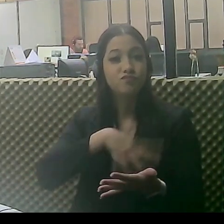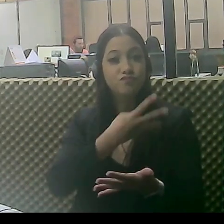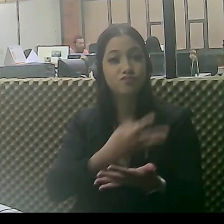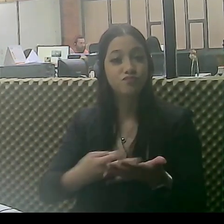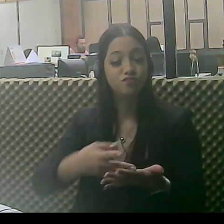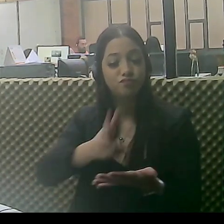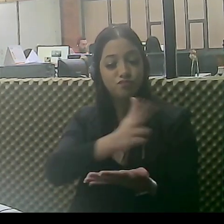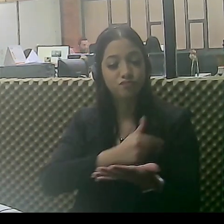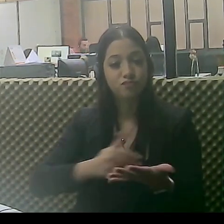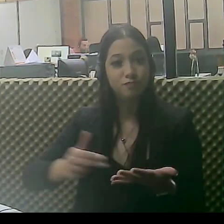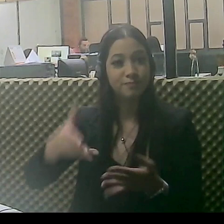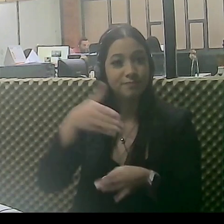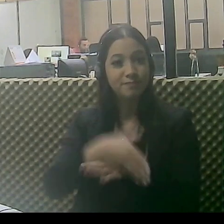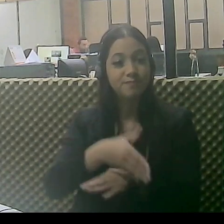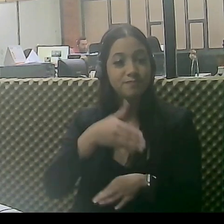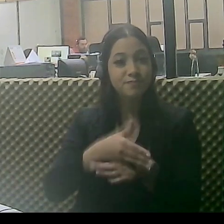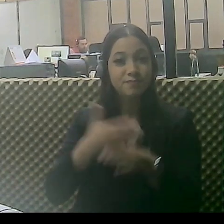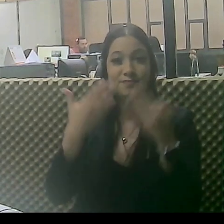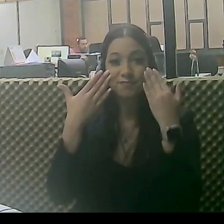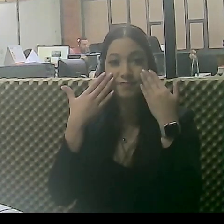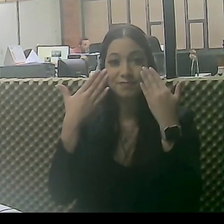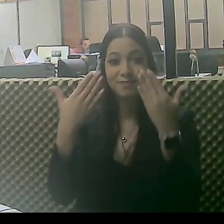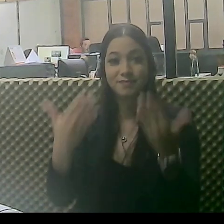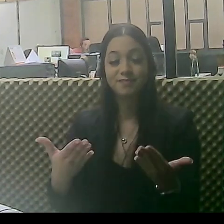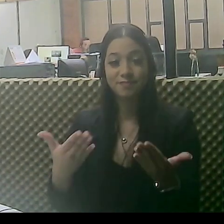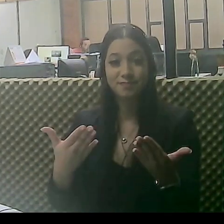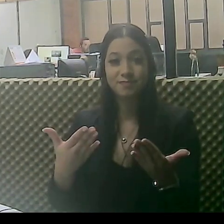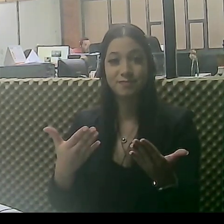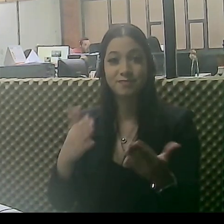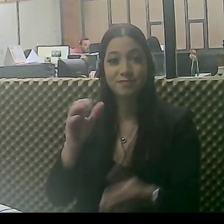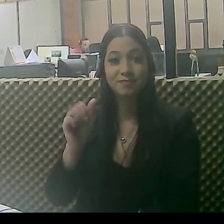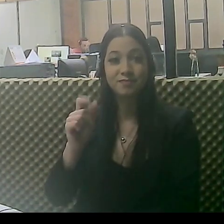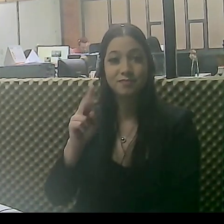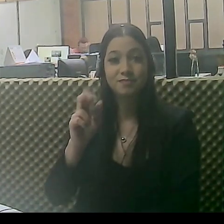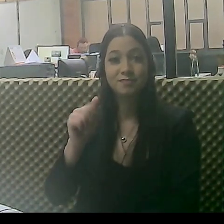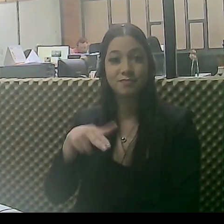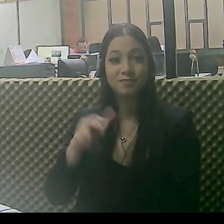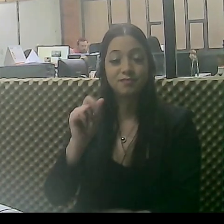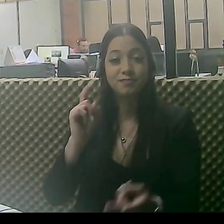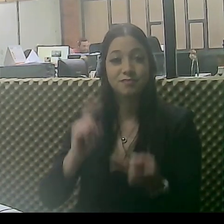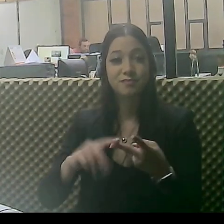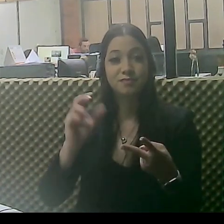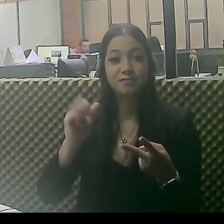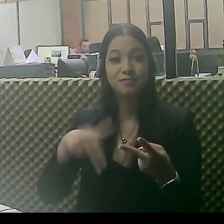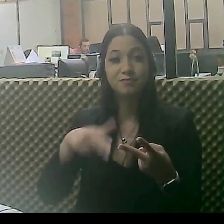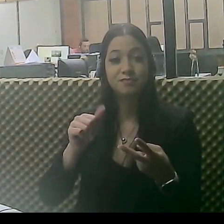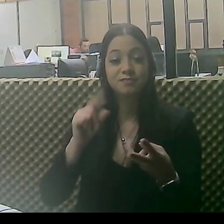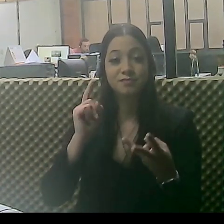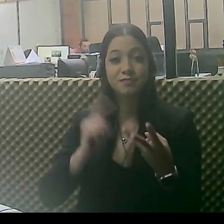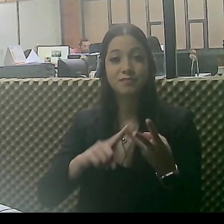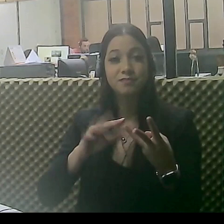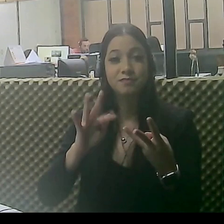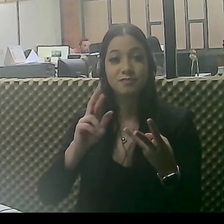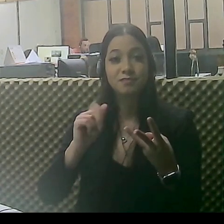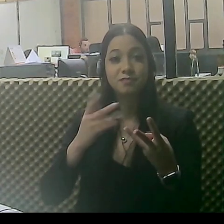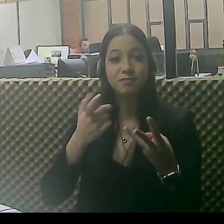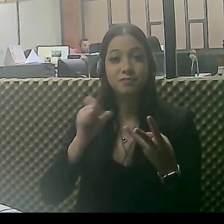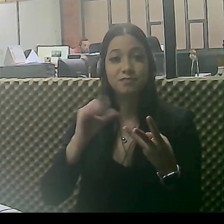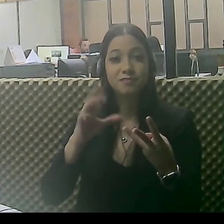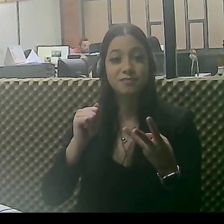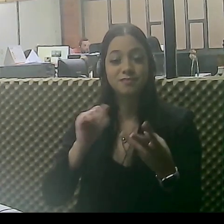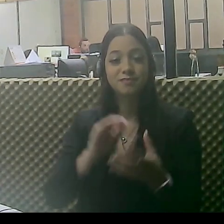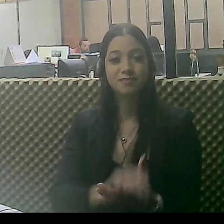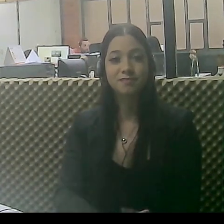quadrinistas participantes desta exposição, como Adriana Porfírio, Ana Ferreira e Francesca